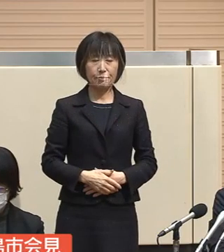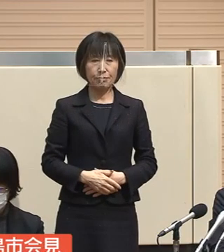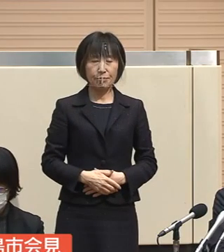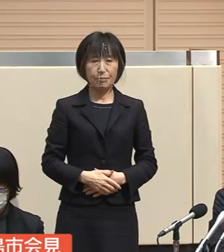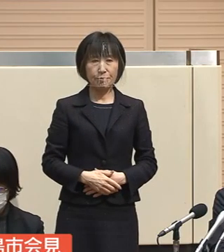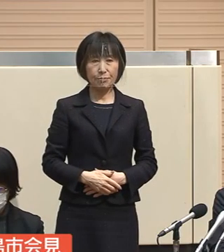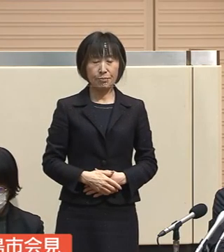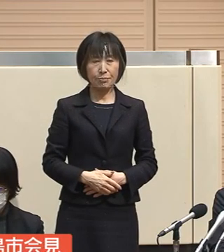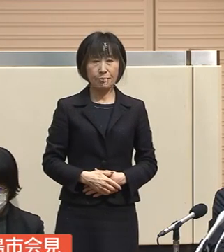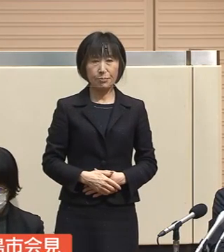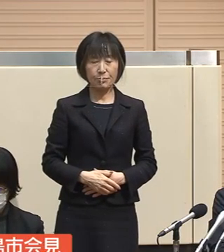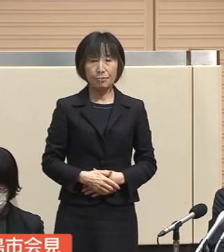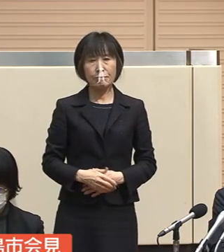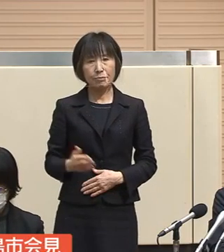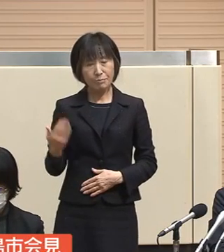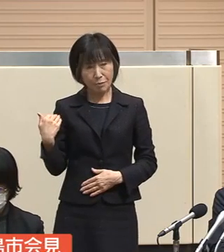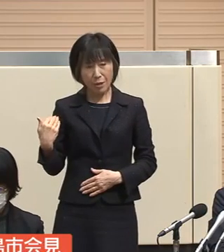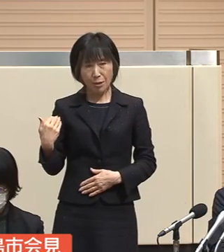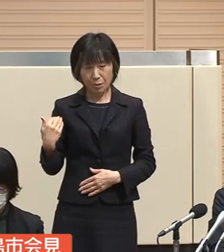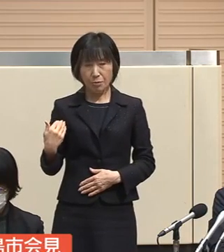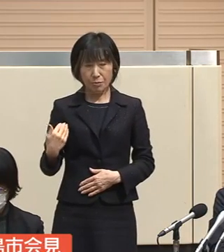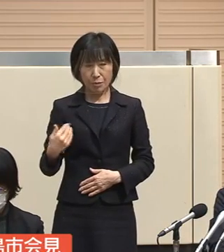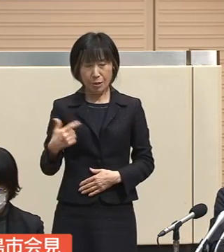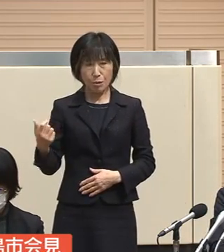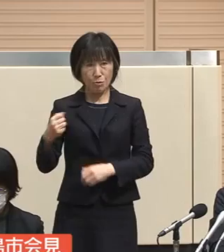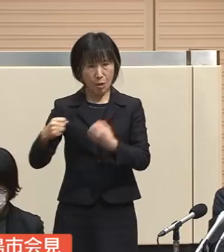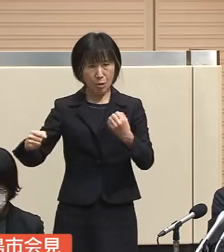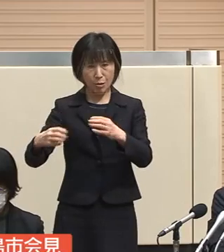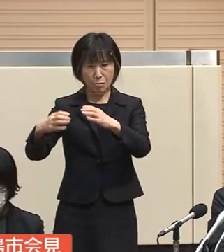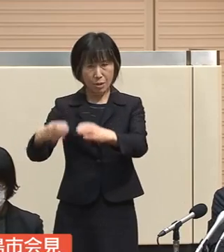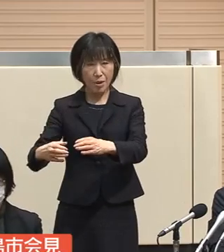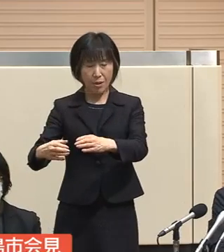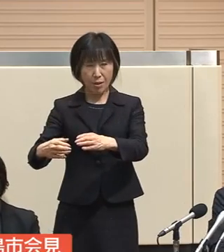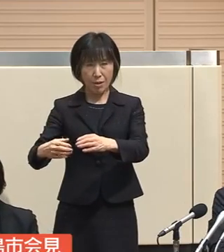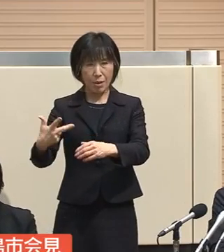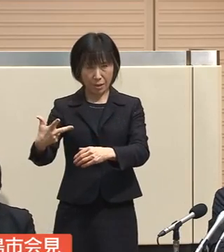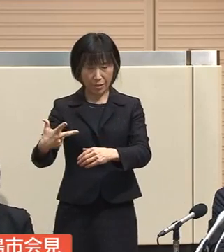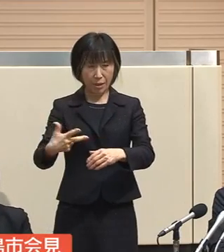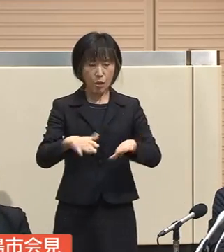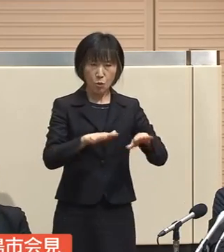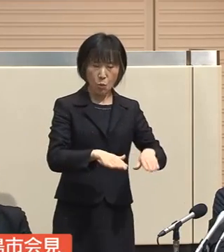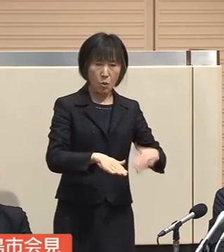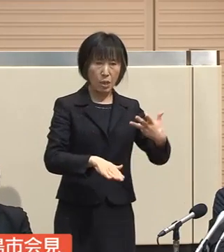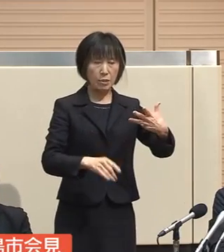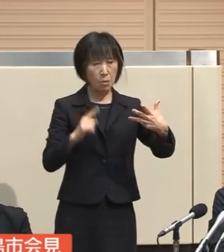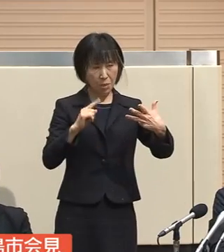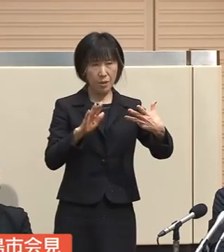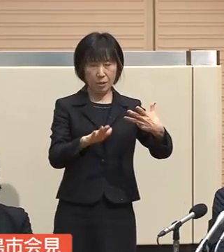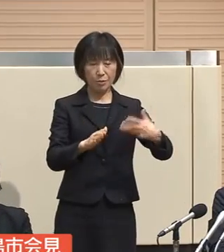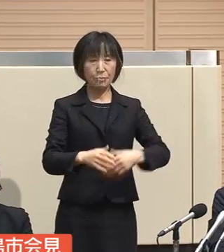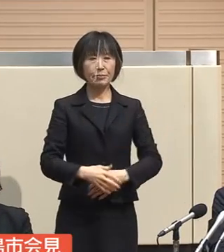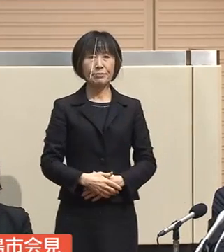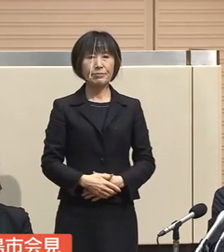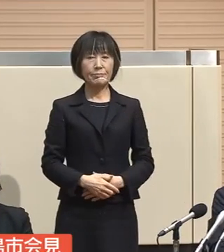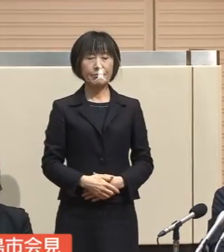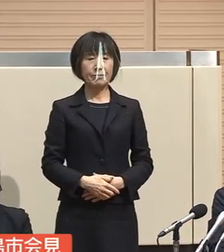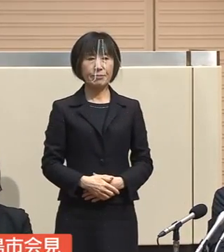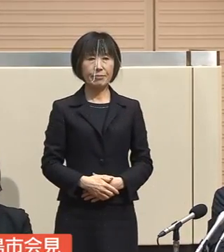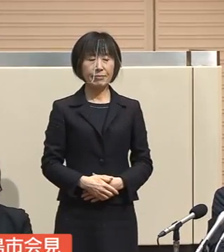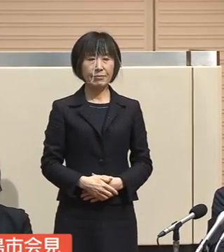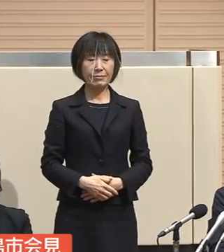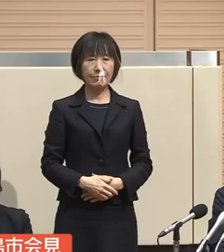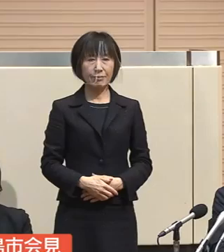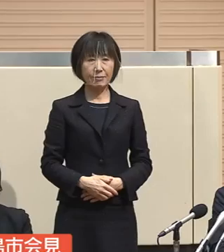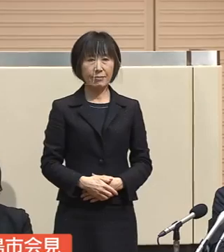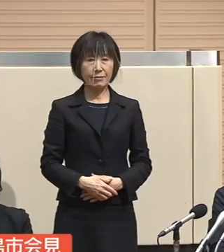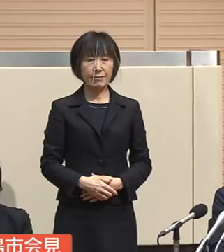ントのところが長い件で、 大衆演劇の件ですね。はい、 ありがとうございます。 はい、 他に問題ある方はいらっしゃい